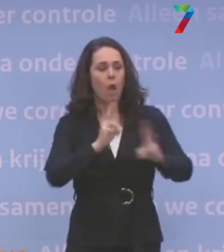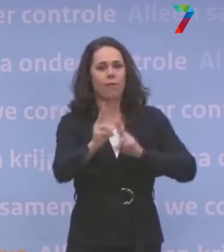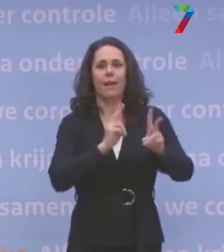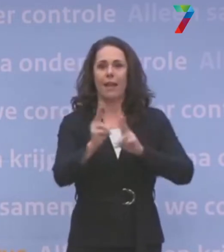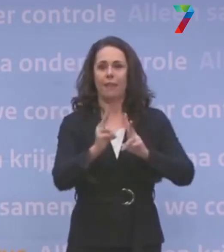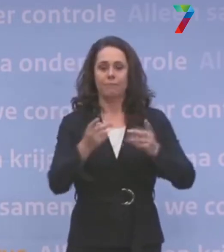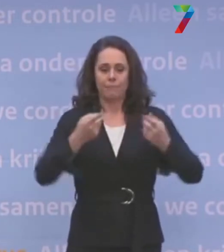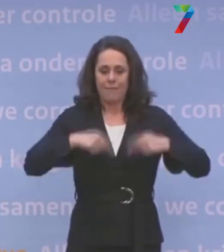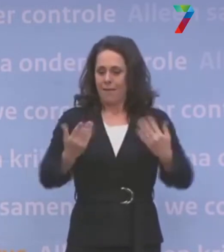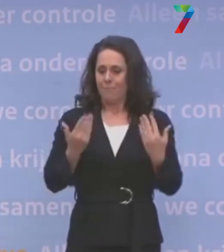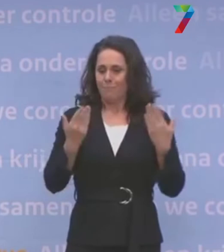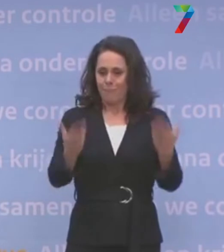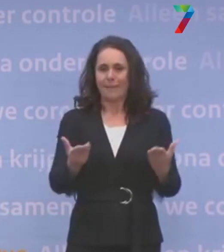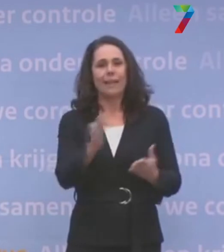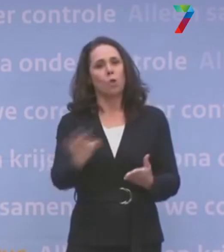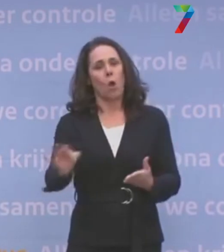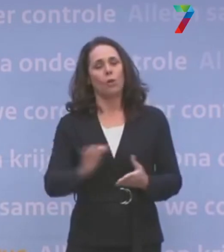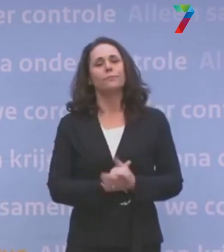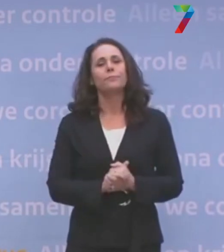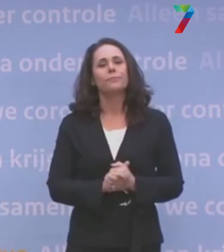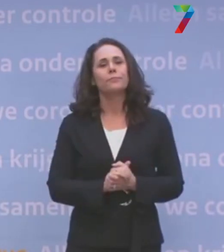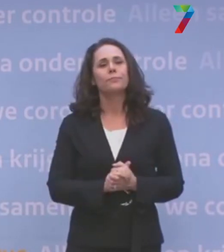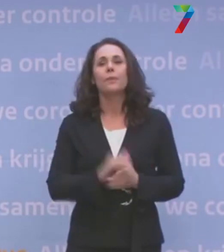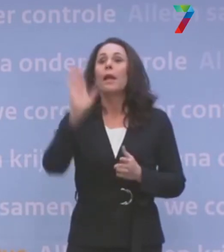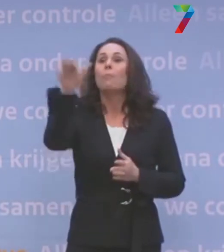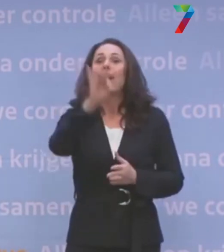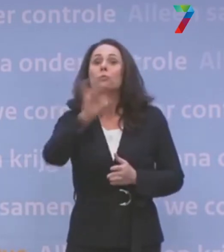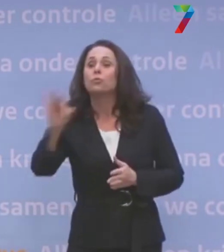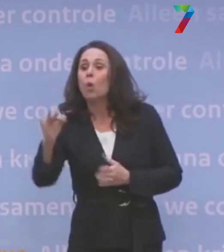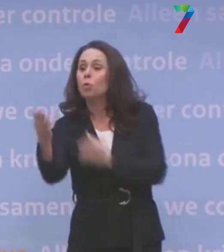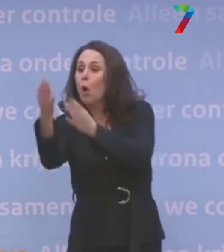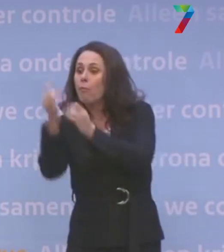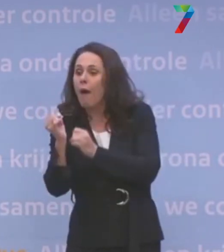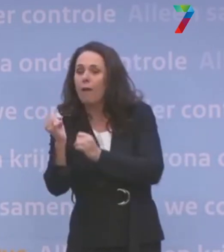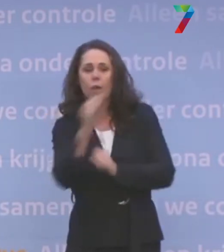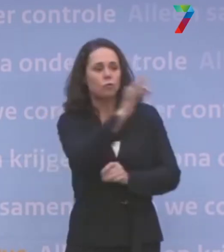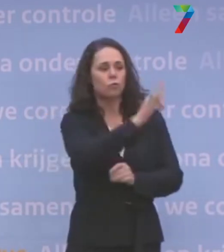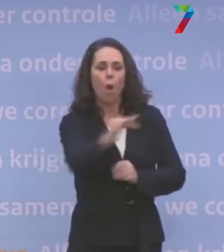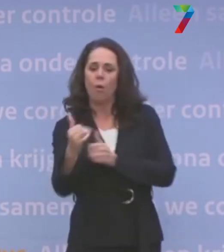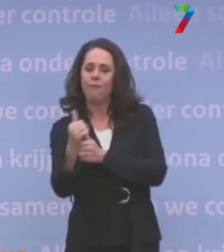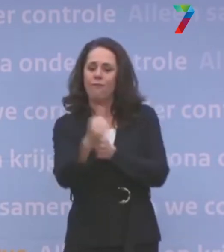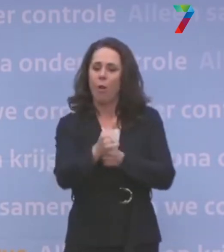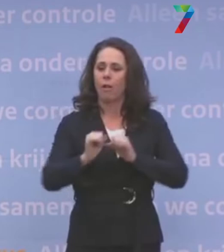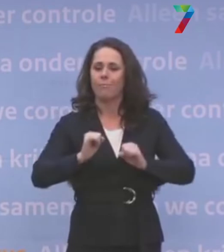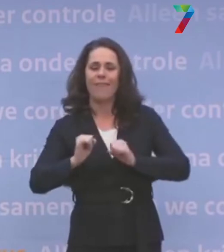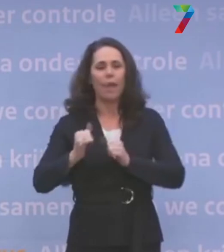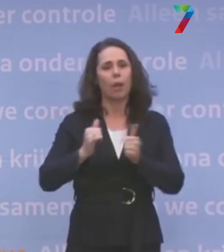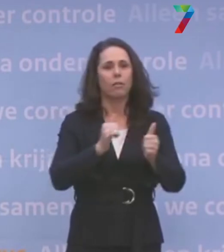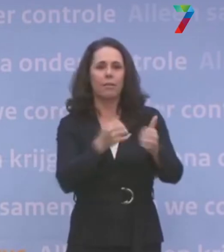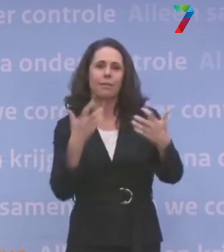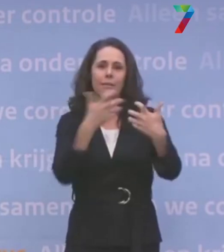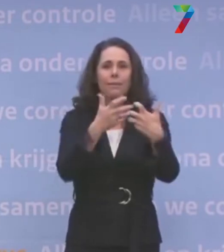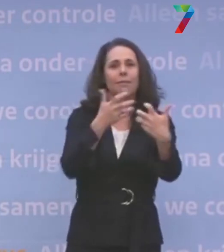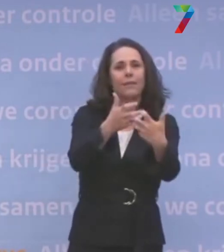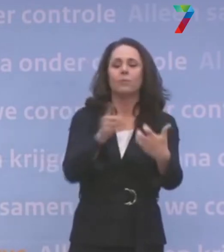bieden. De buitenschoolse opvang volgt het ritme van de scholen en is beschikbaar op dagen